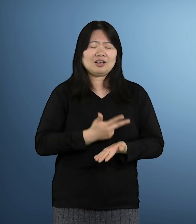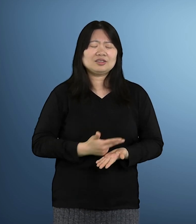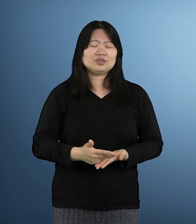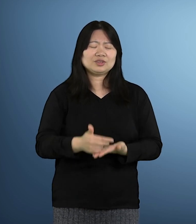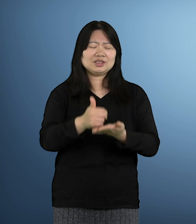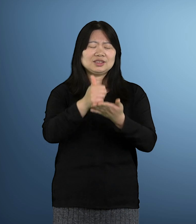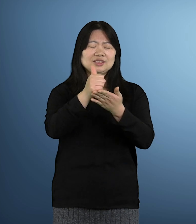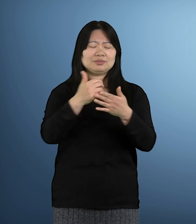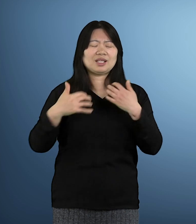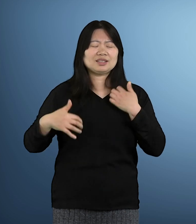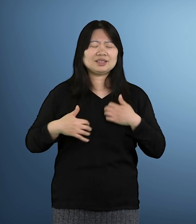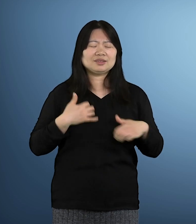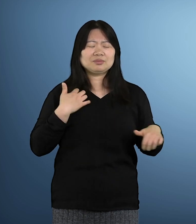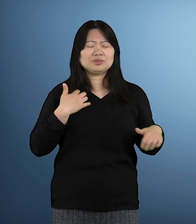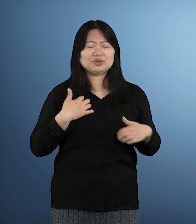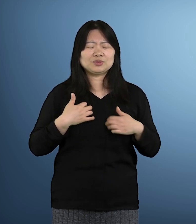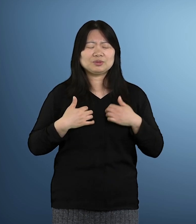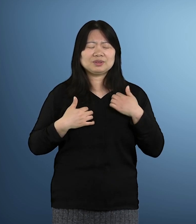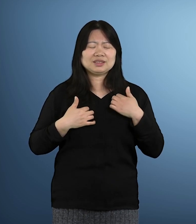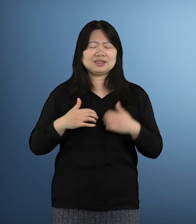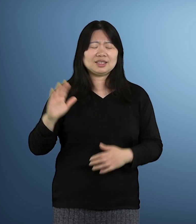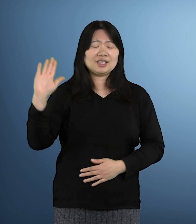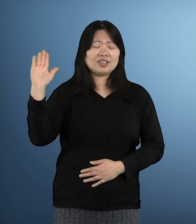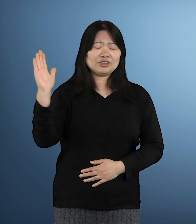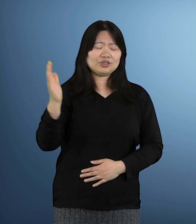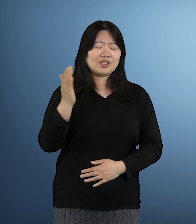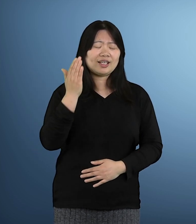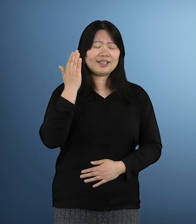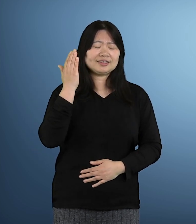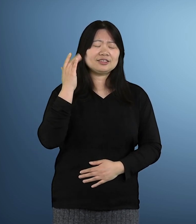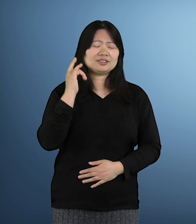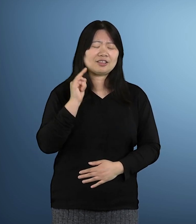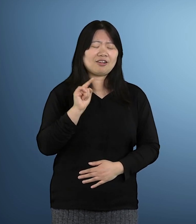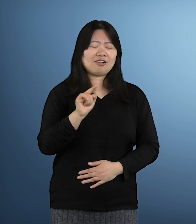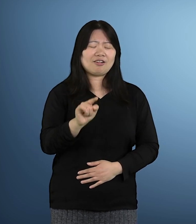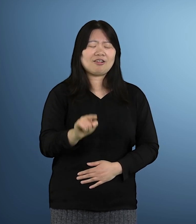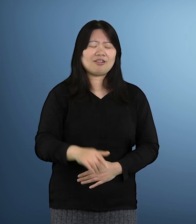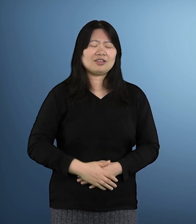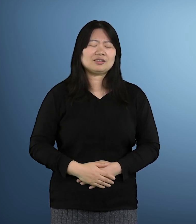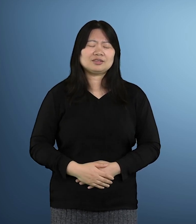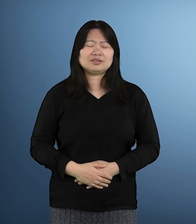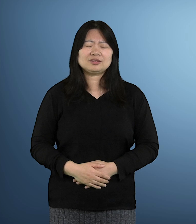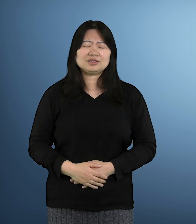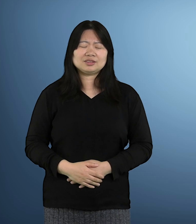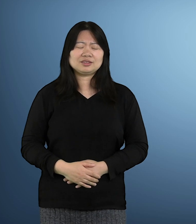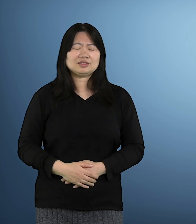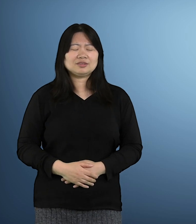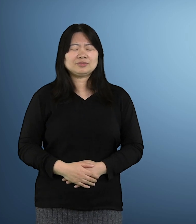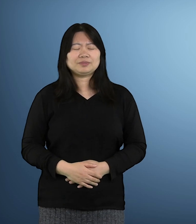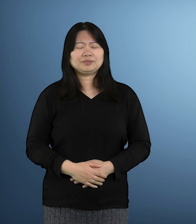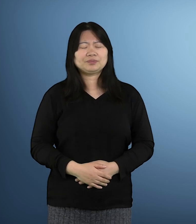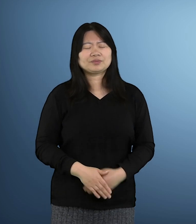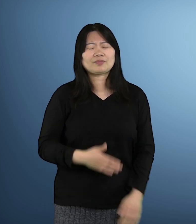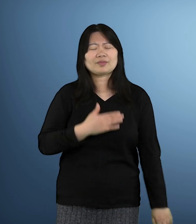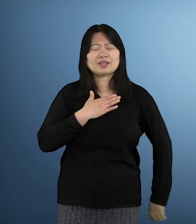가지 주님의 기쁨이 되는 것.